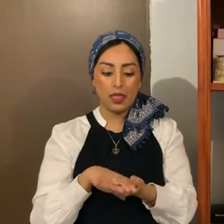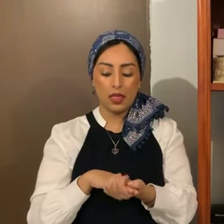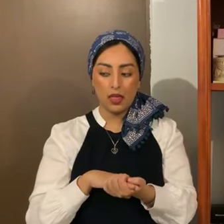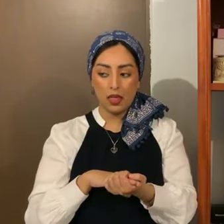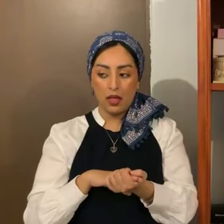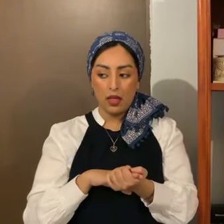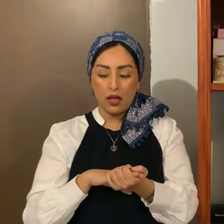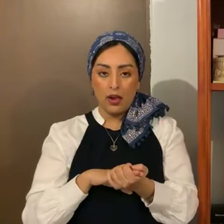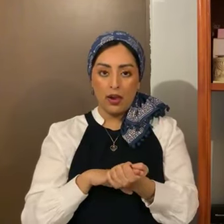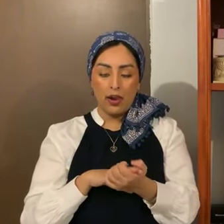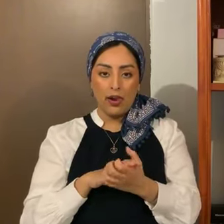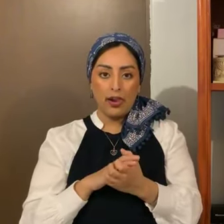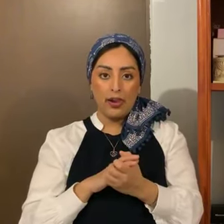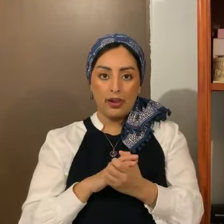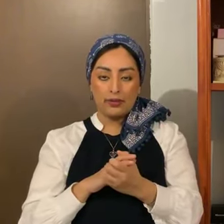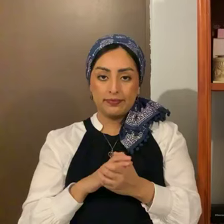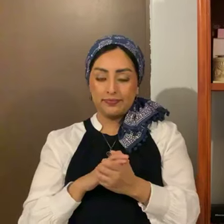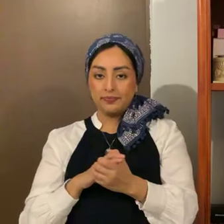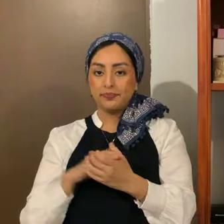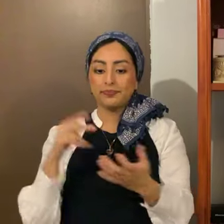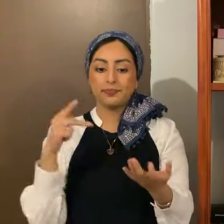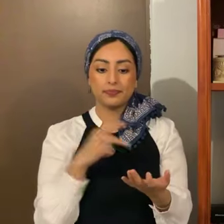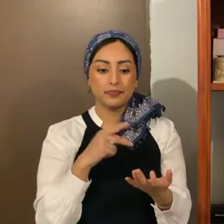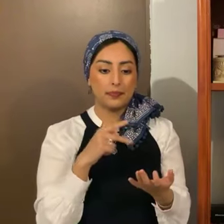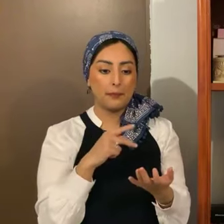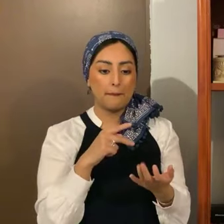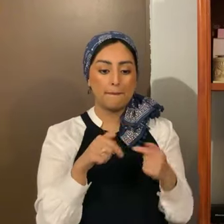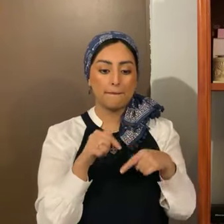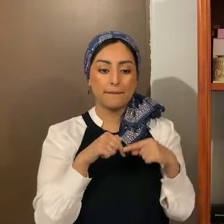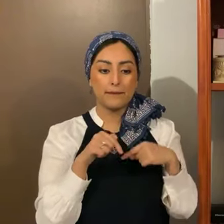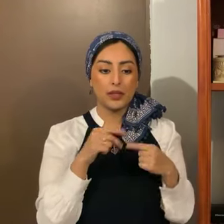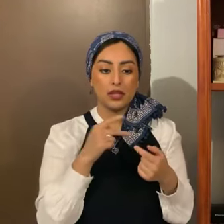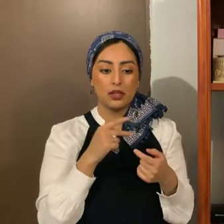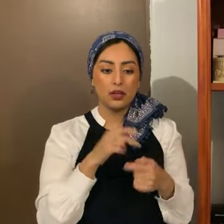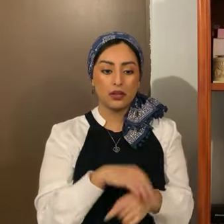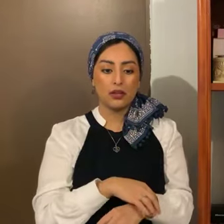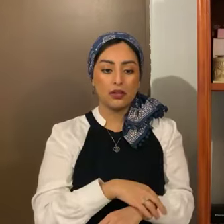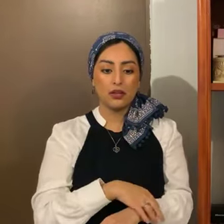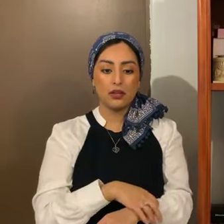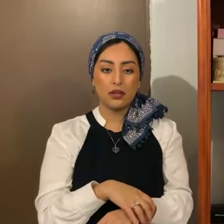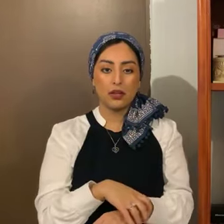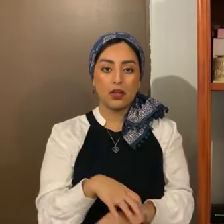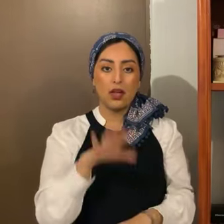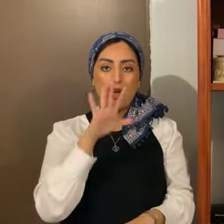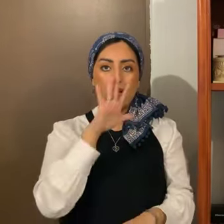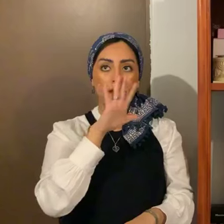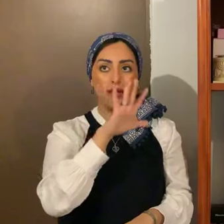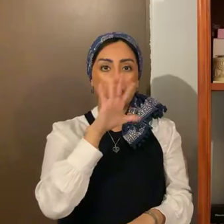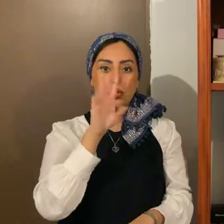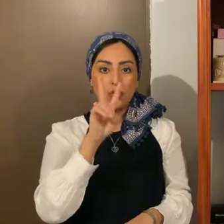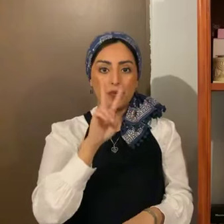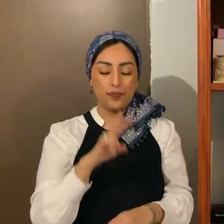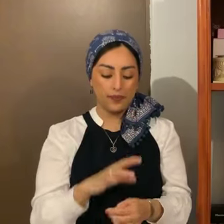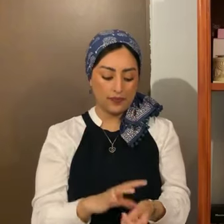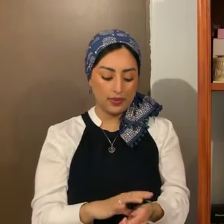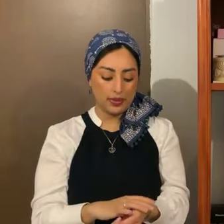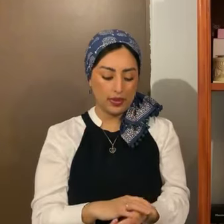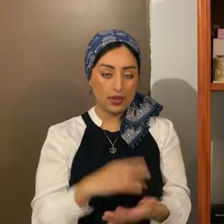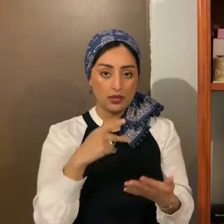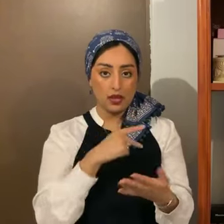estamos y ahorita repasamos. Vamos al Salmo, atrásito nada más, Salmo 52. En el